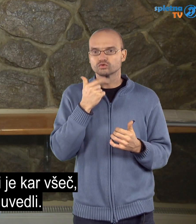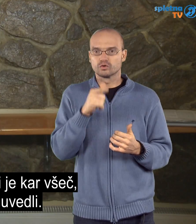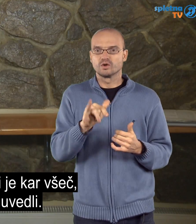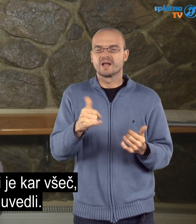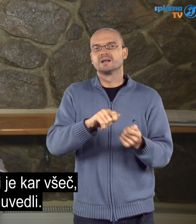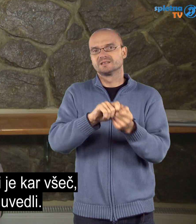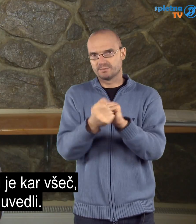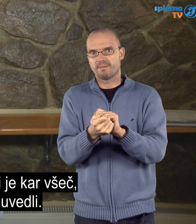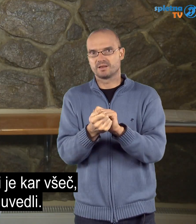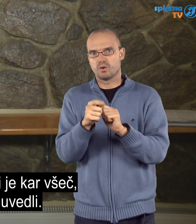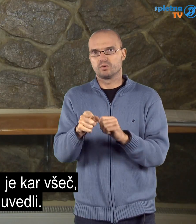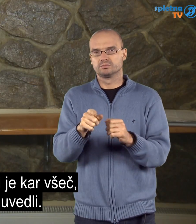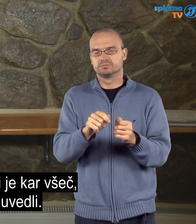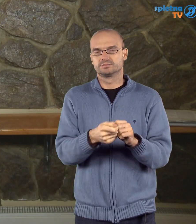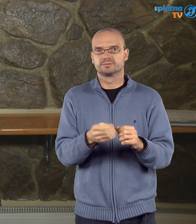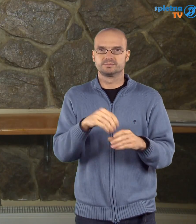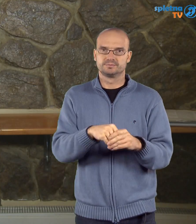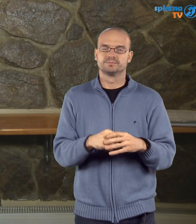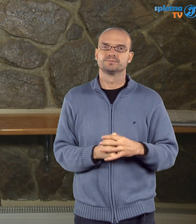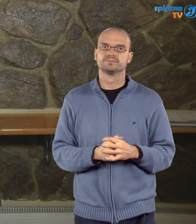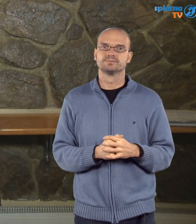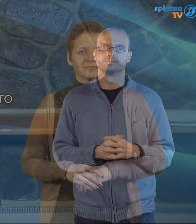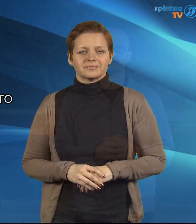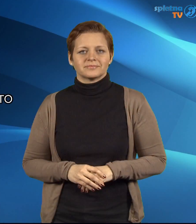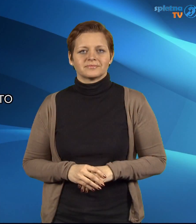zdaj uvedlo.